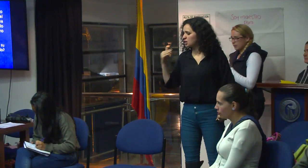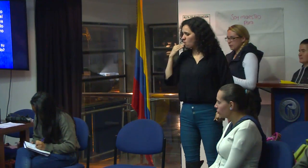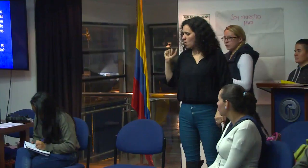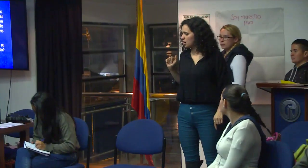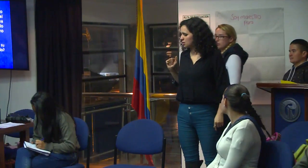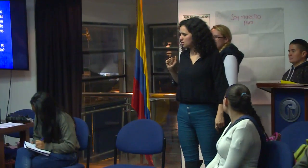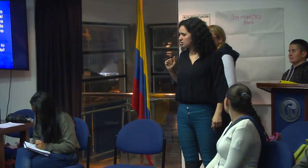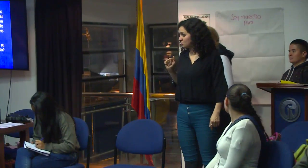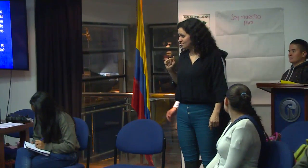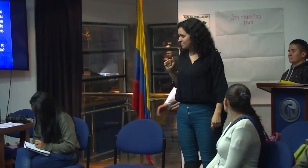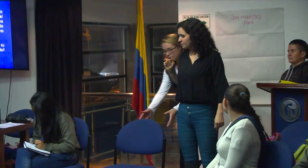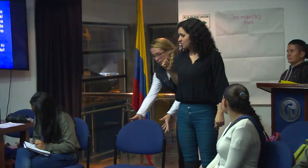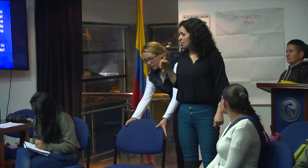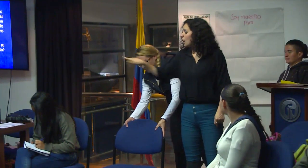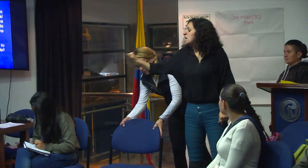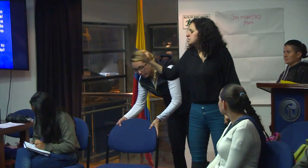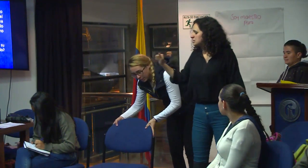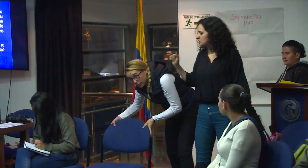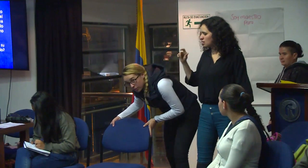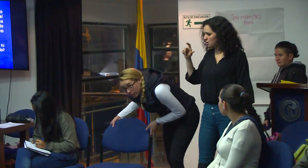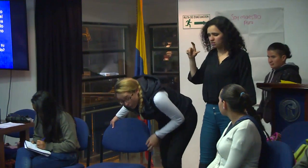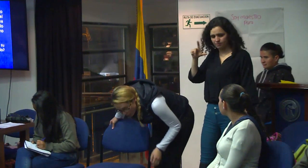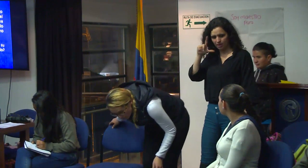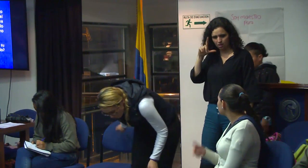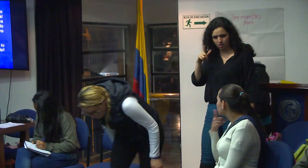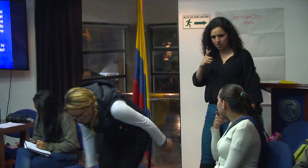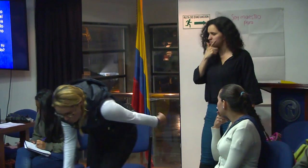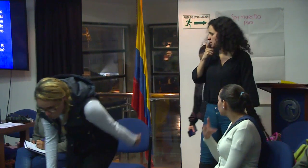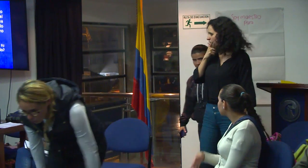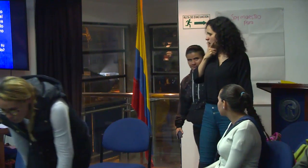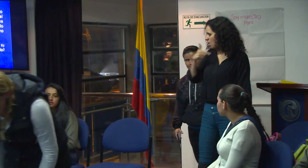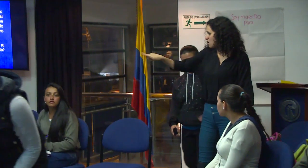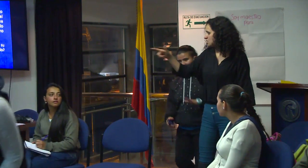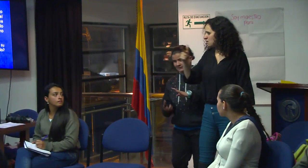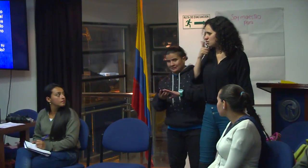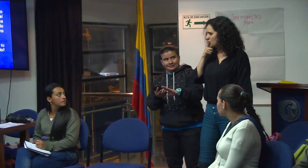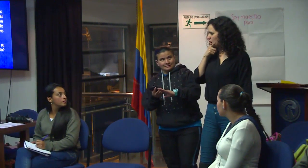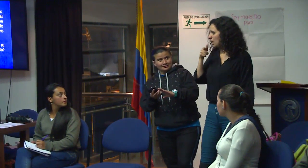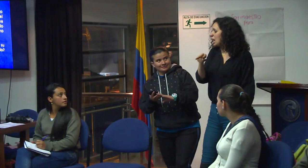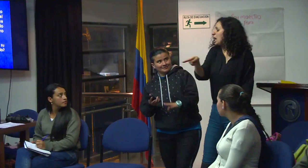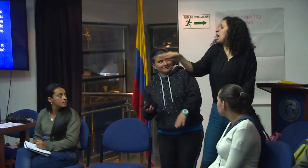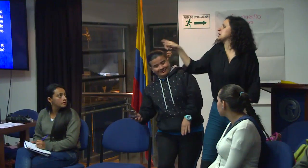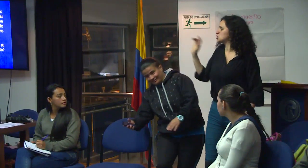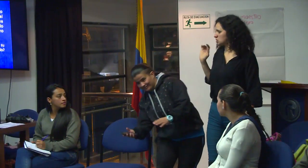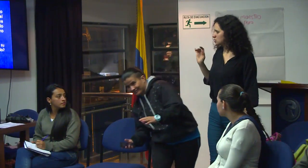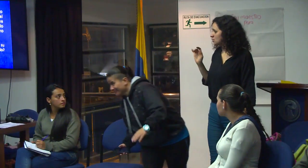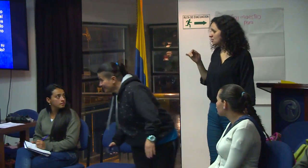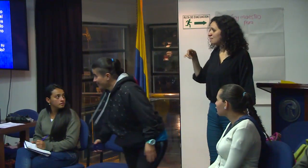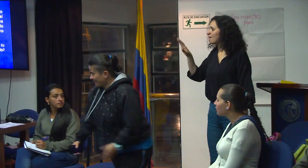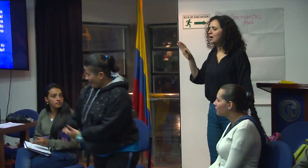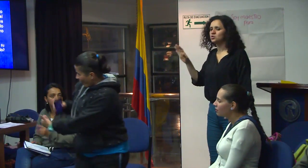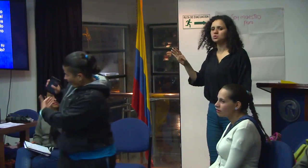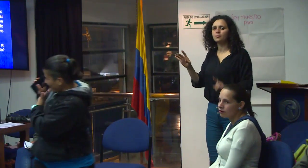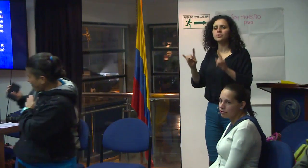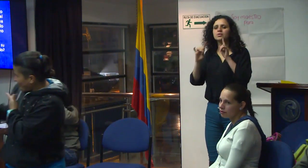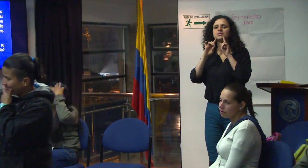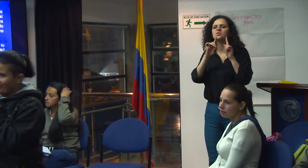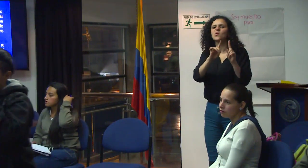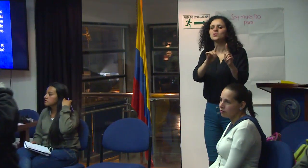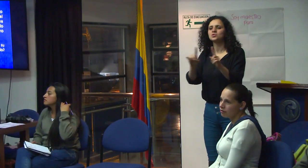mujer, ella es la lesbiana, ellos son, ¿sí? Y se hablan desde los discursos,